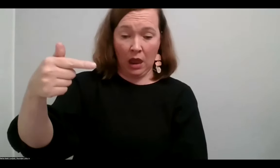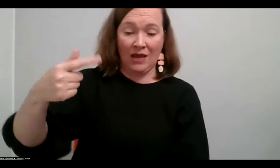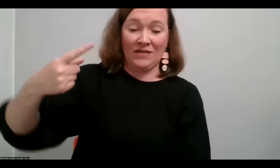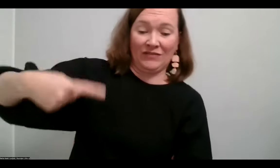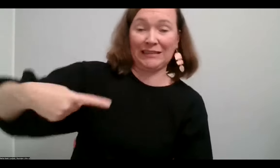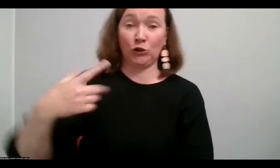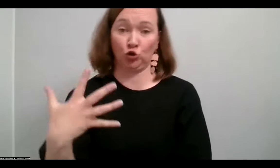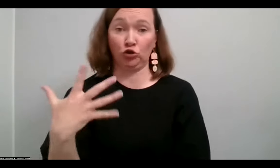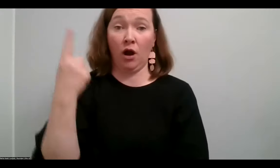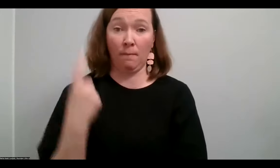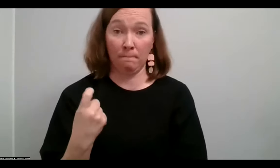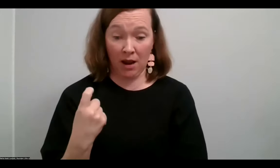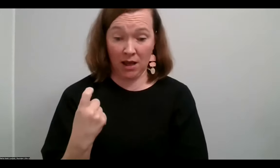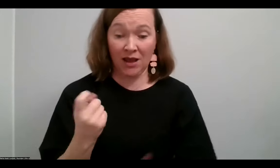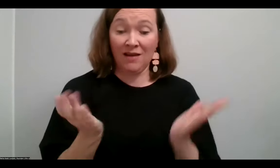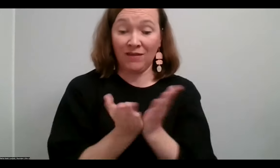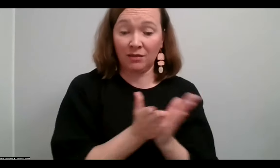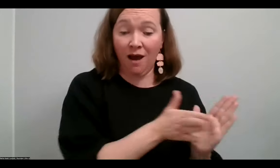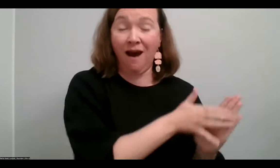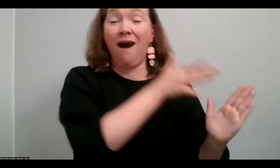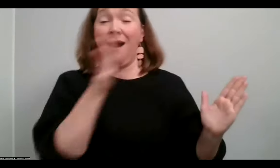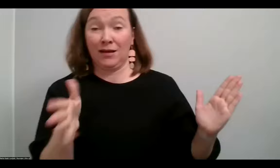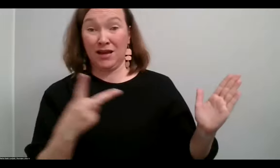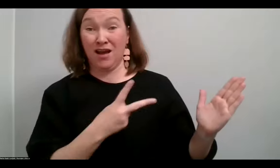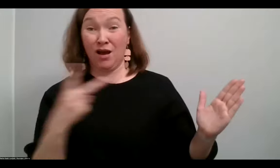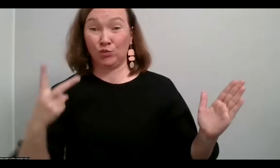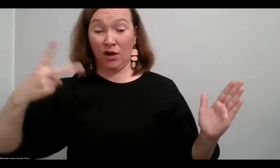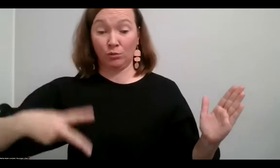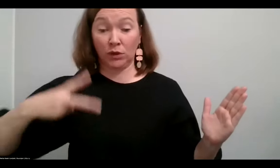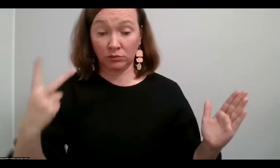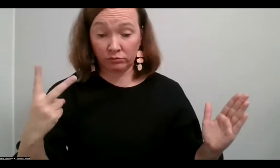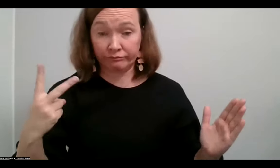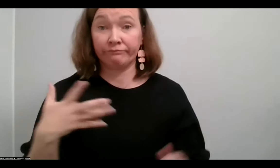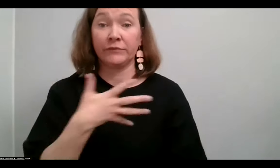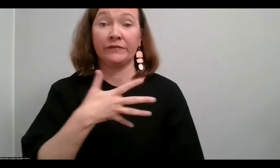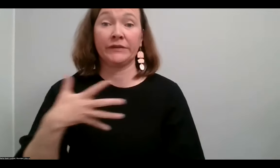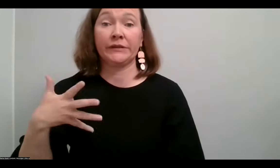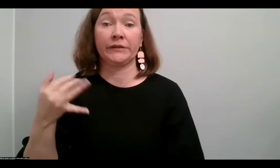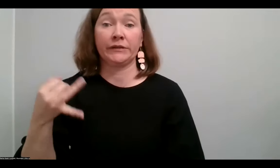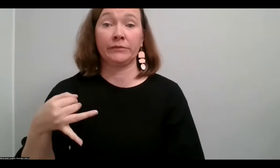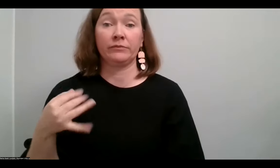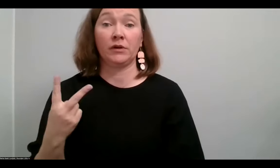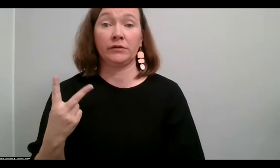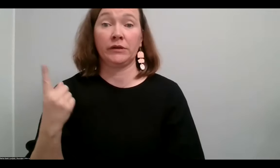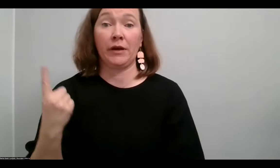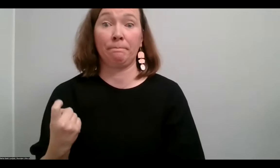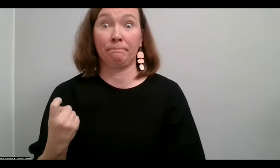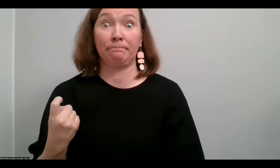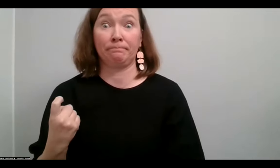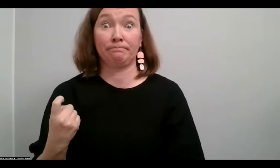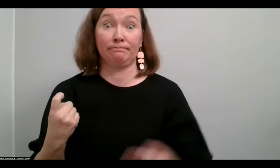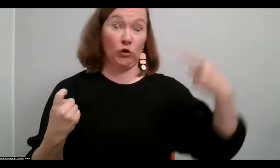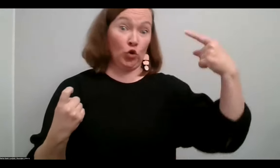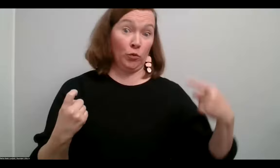oli 10 000, 15 kappaletta, ja sitten jos verrataan vuoteen 2022, niin